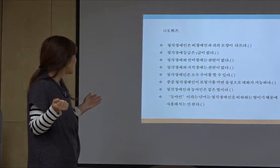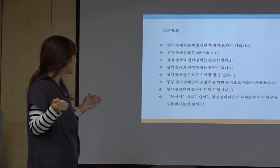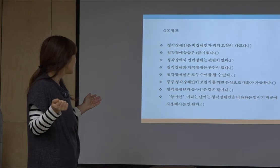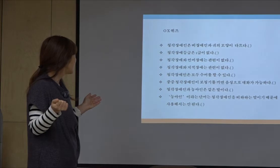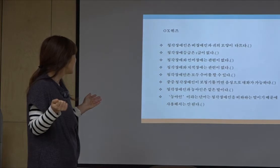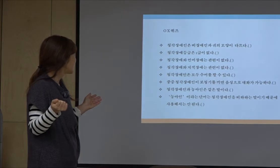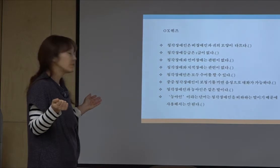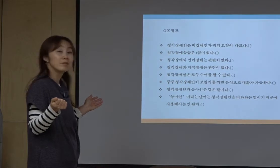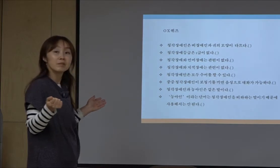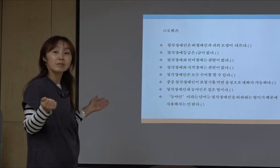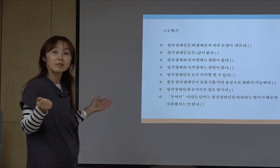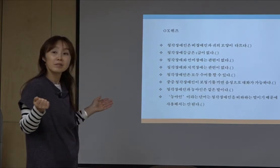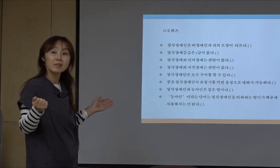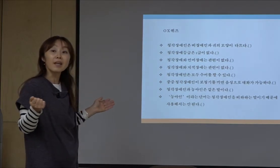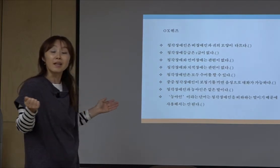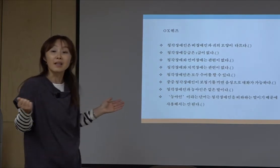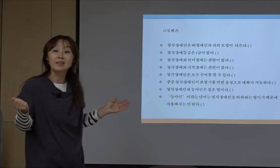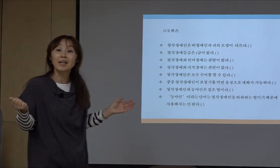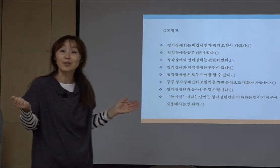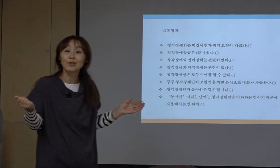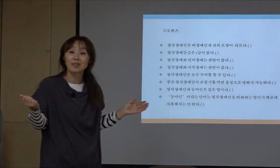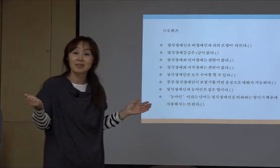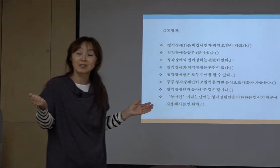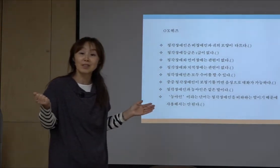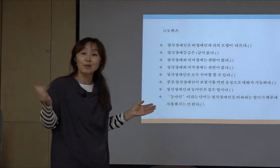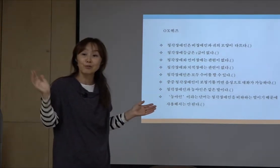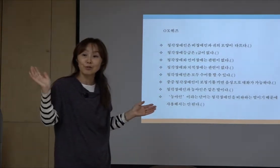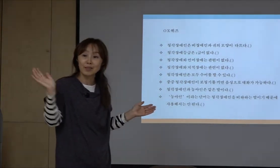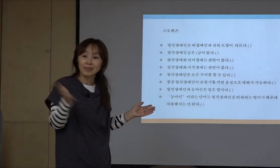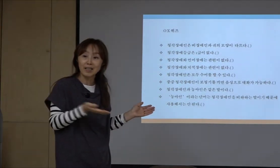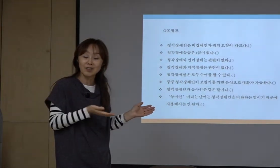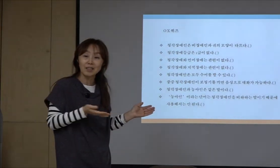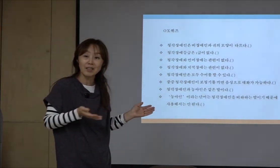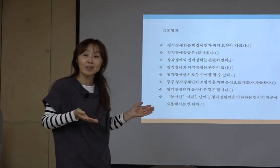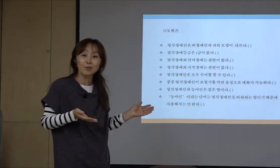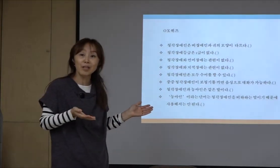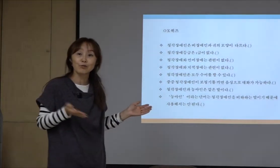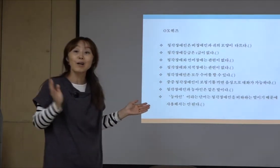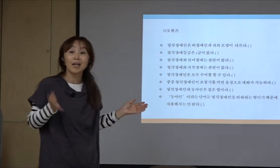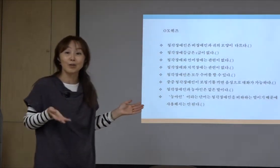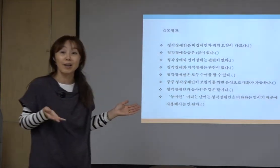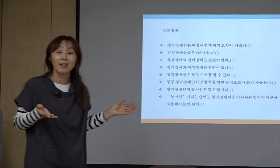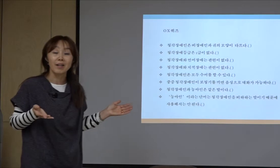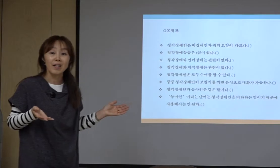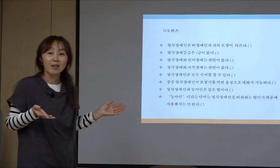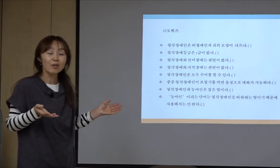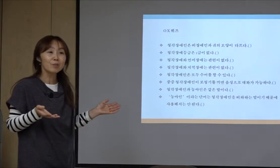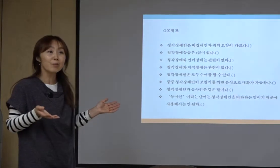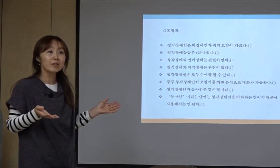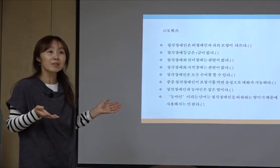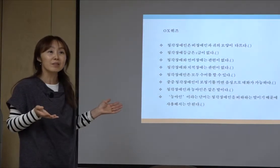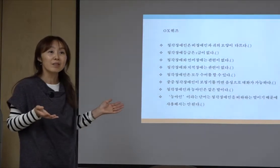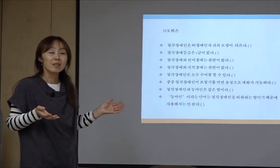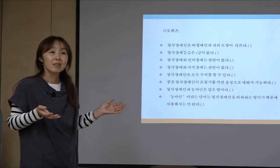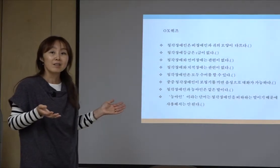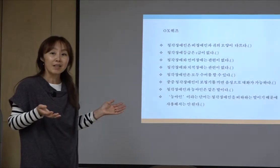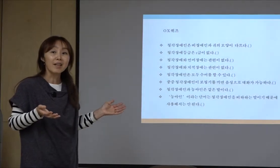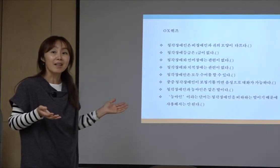영화 글러브에 나왔던 그게 그 네, 그 학교예요. 그 글러브에 나왔던 학교가 구아학교에 거기 보면은 야구 영화.